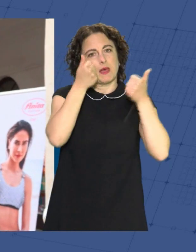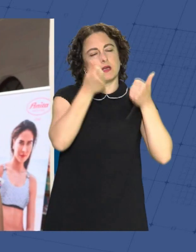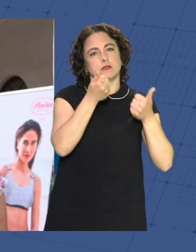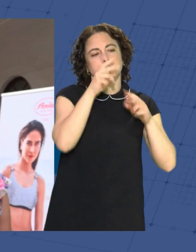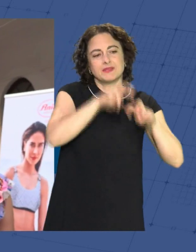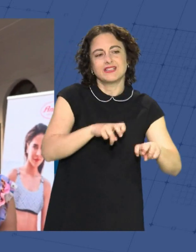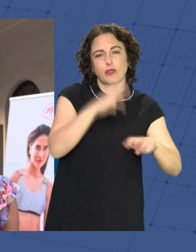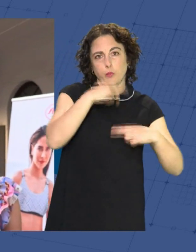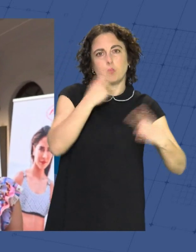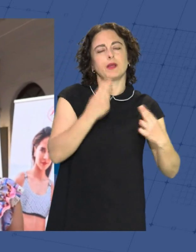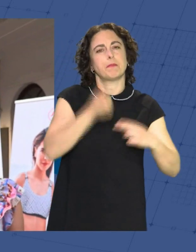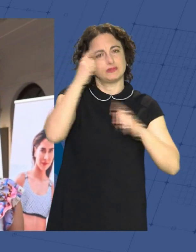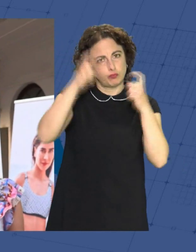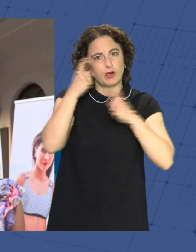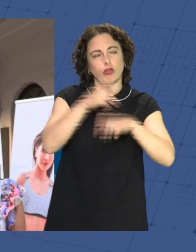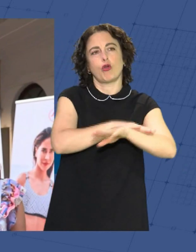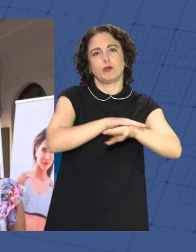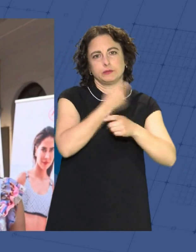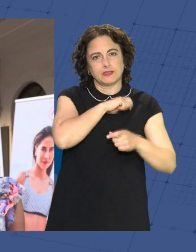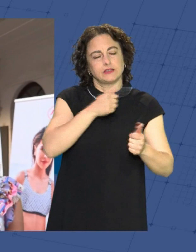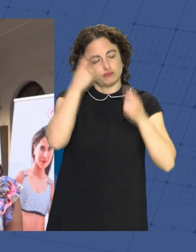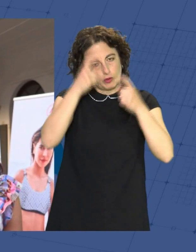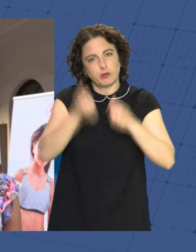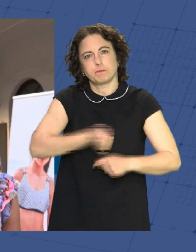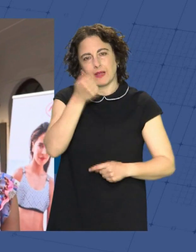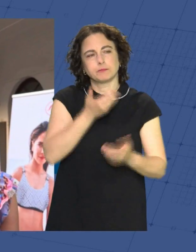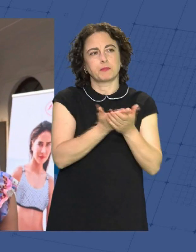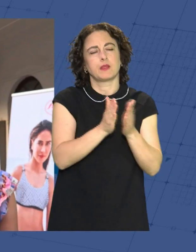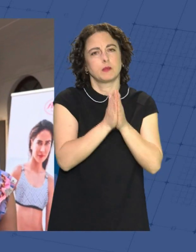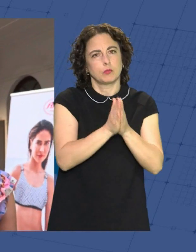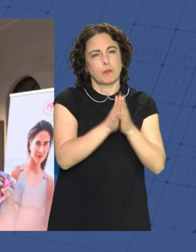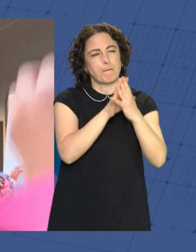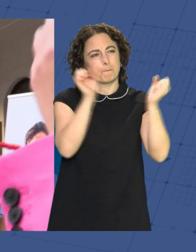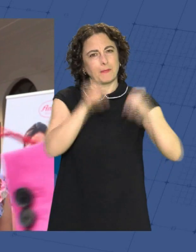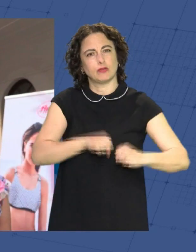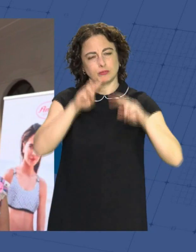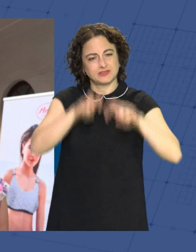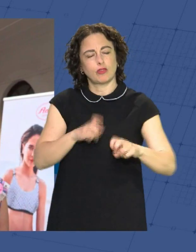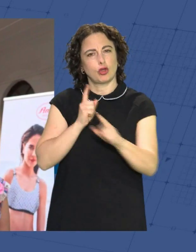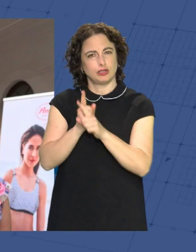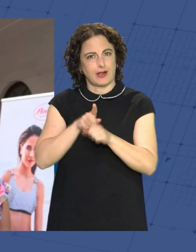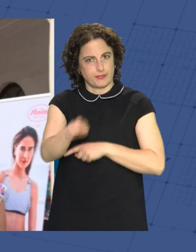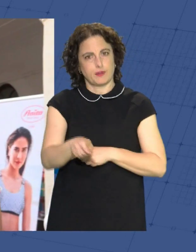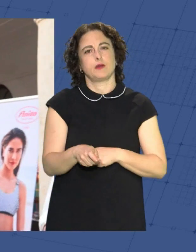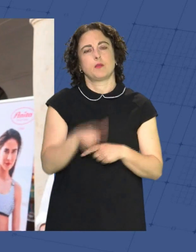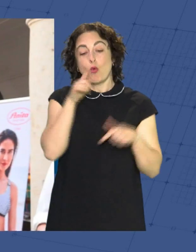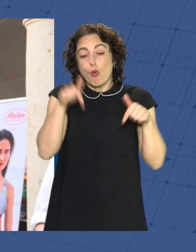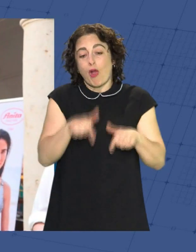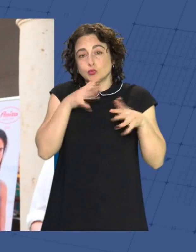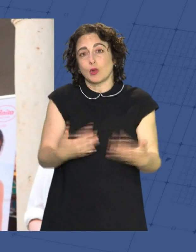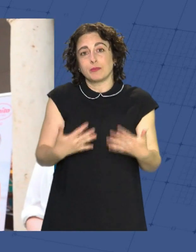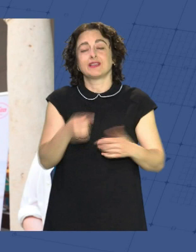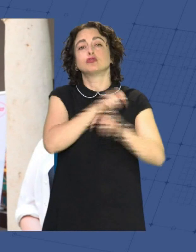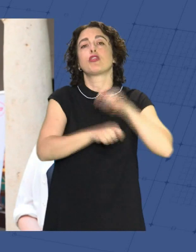investigaciones públicas del propio gobierno de España al que le pedimos un gran pacto por la investigación frente al cáncer porque hoy por hoy la